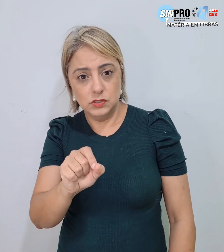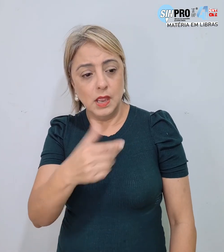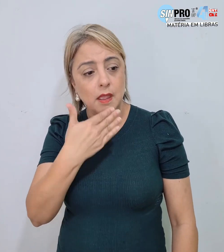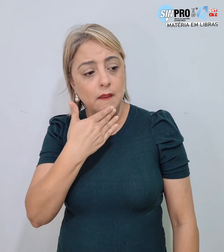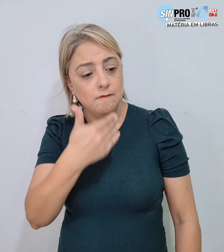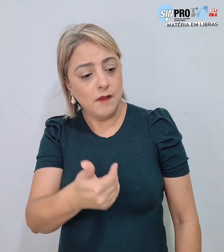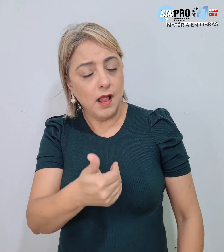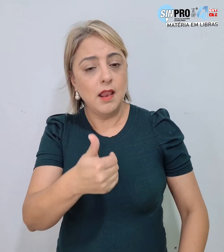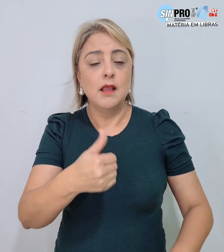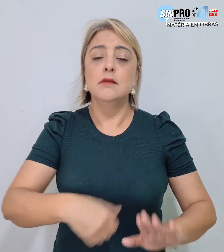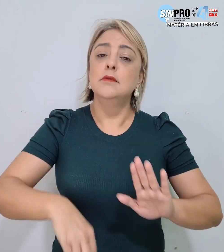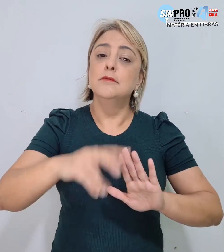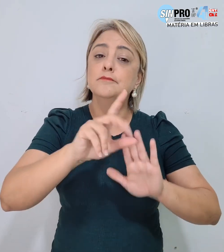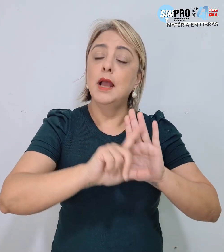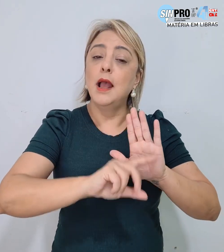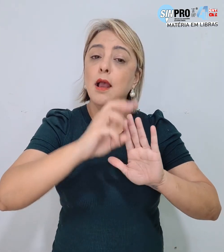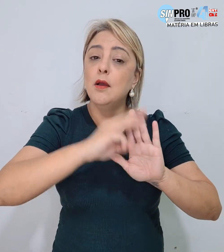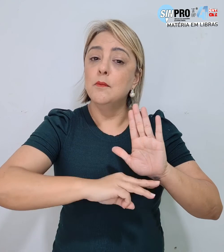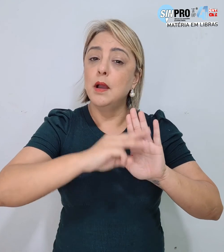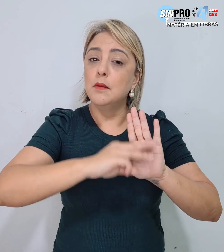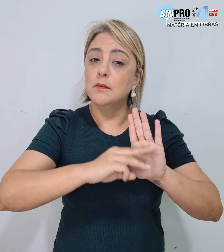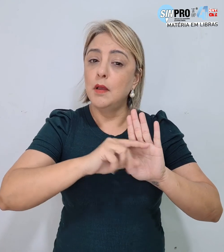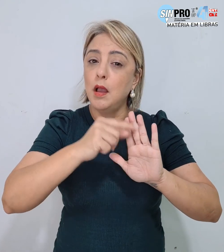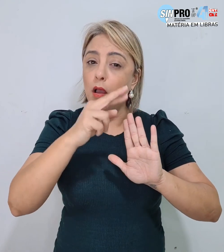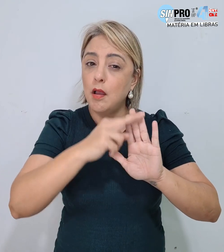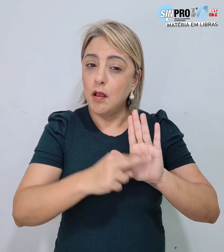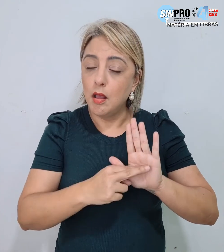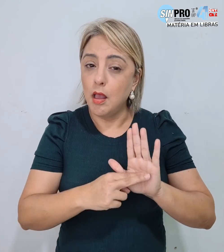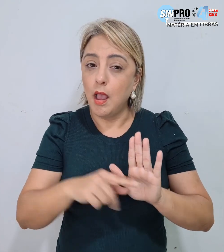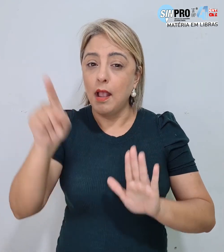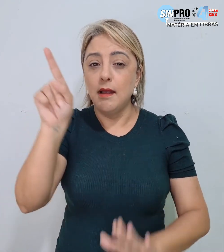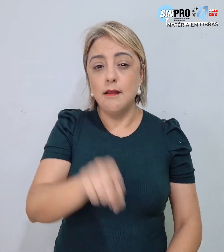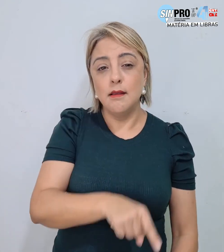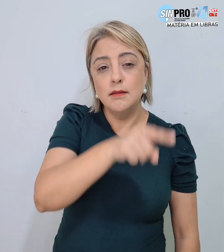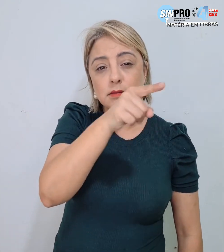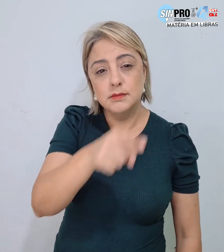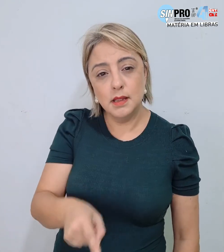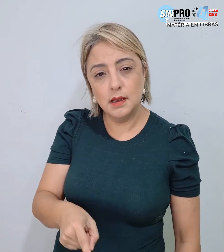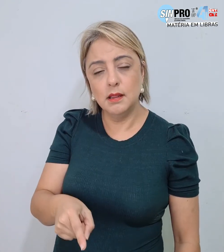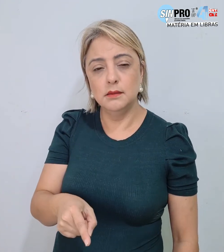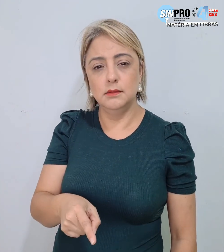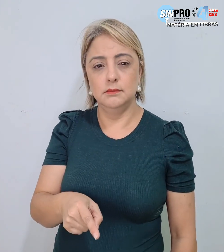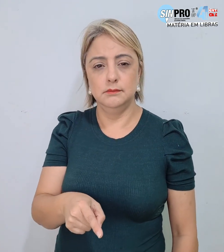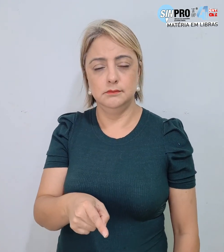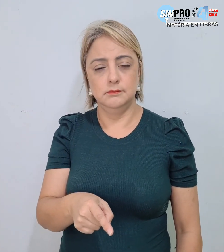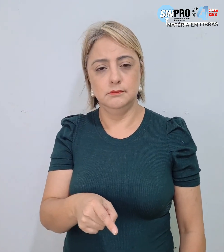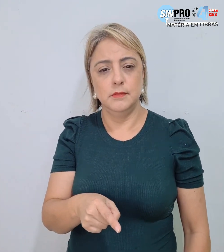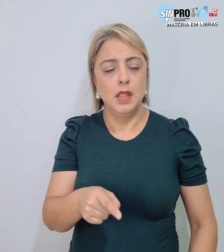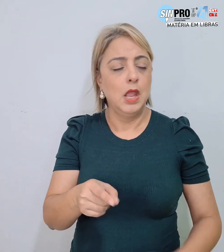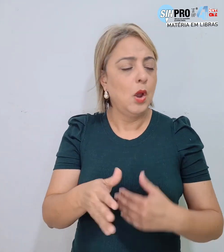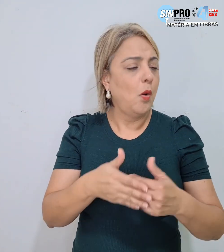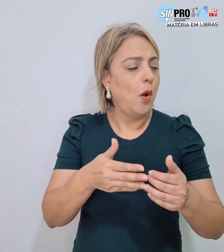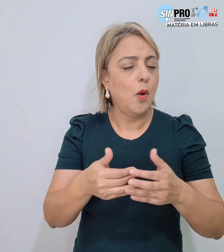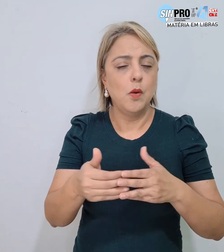solicita a liminar e para que seja cancelada em qualquer